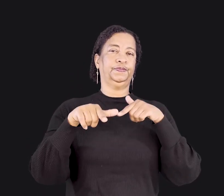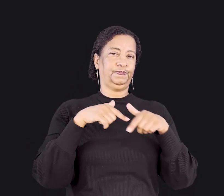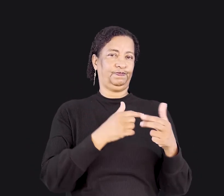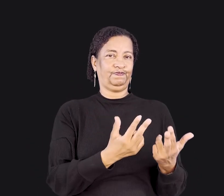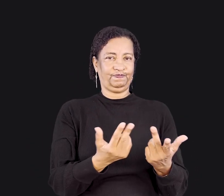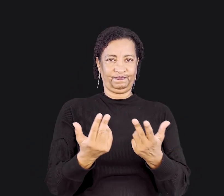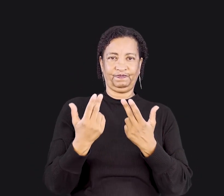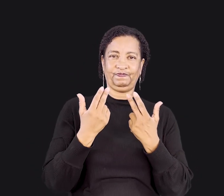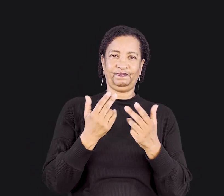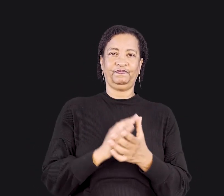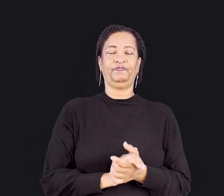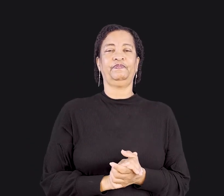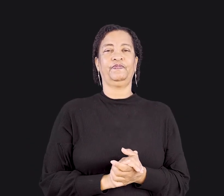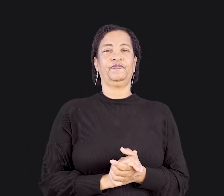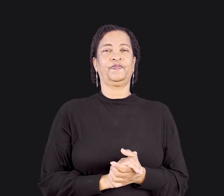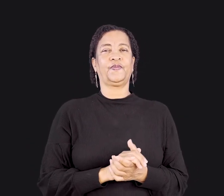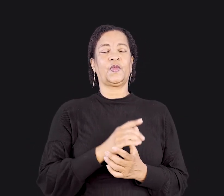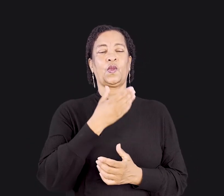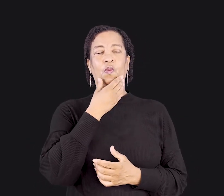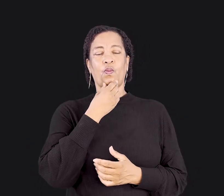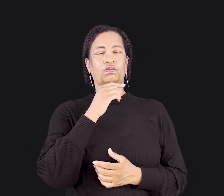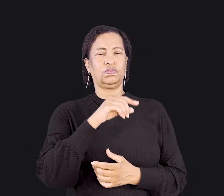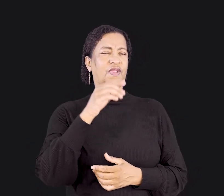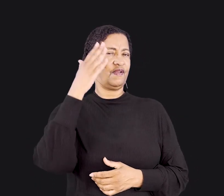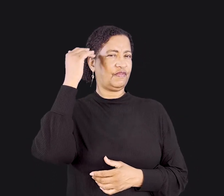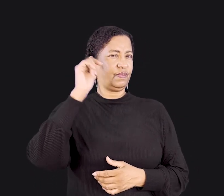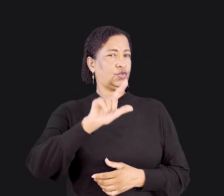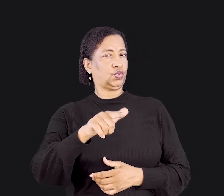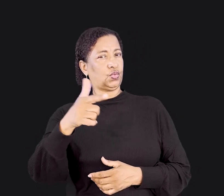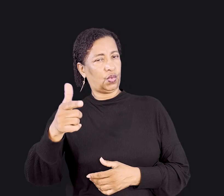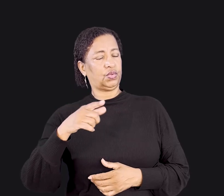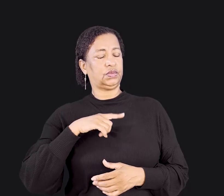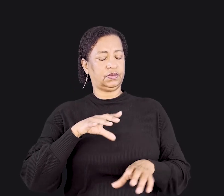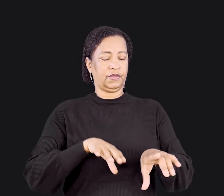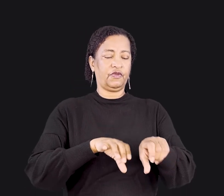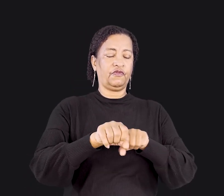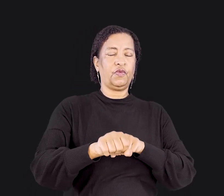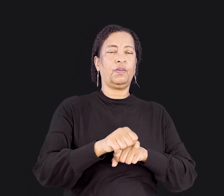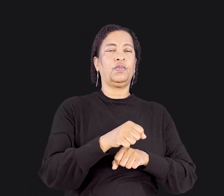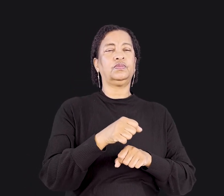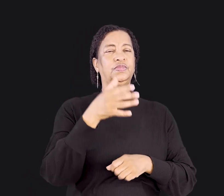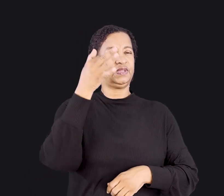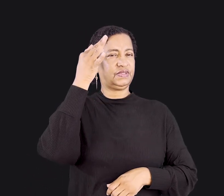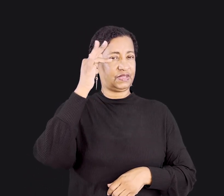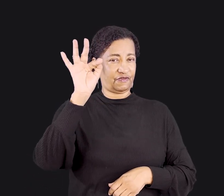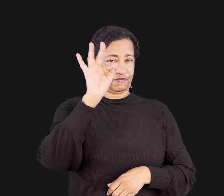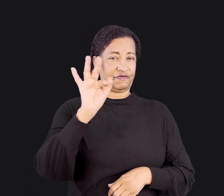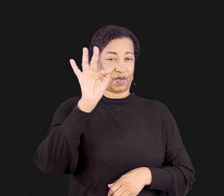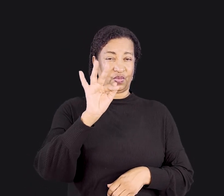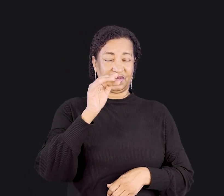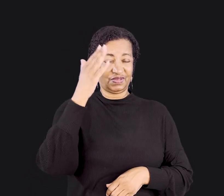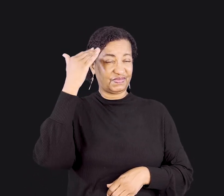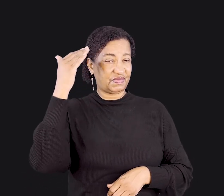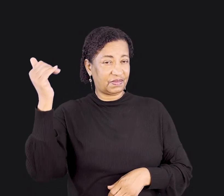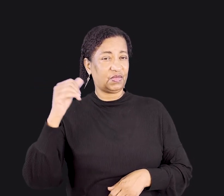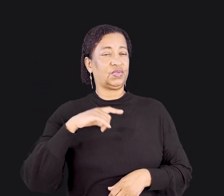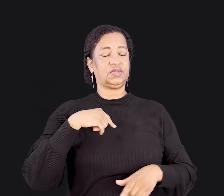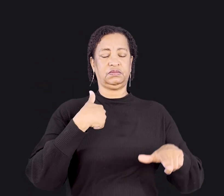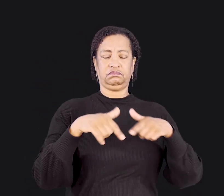trabalha. Apesar de John Wesley ter se formado em Oxford e de ter tido uma excelente